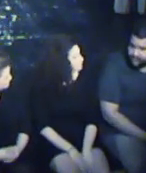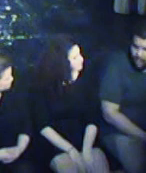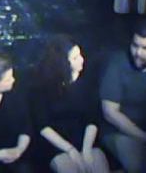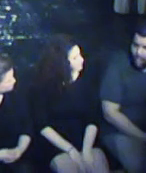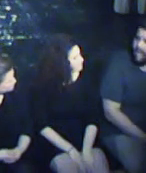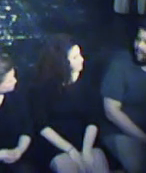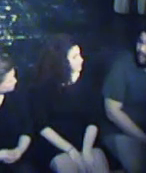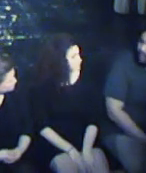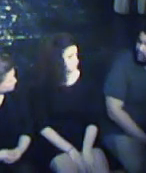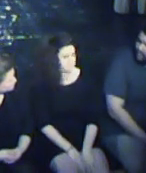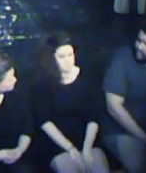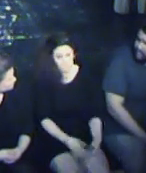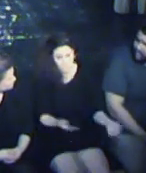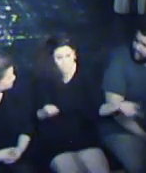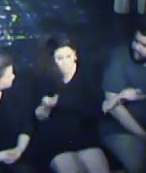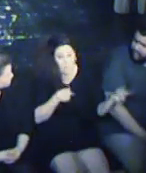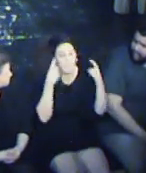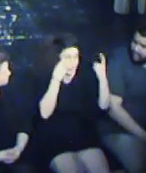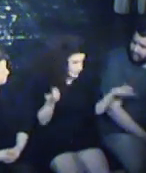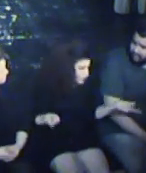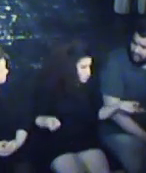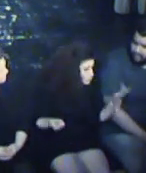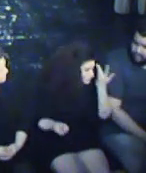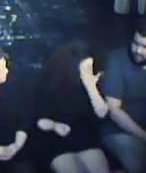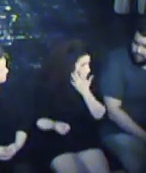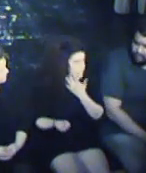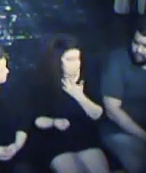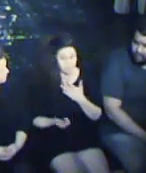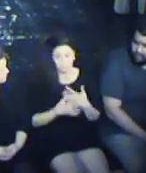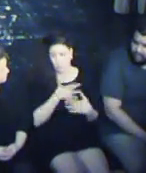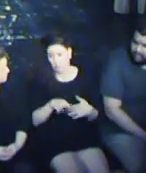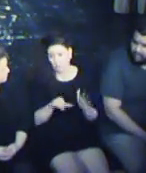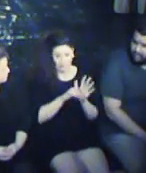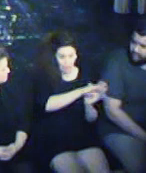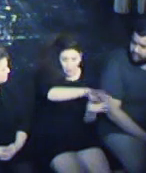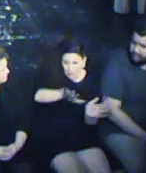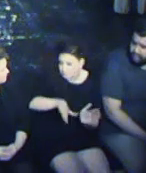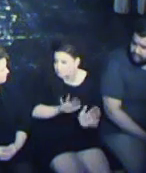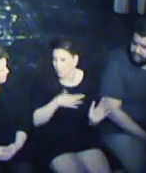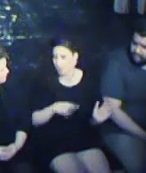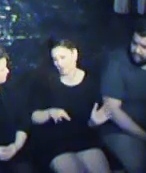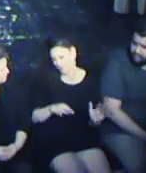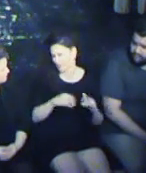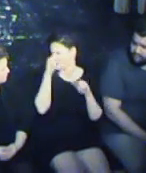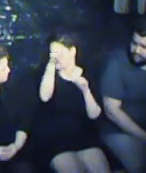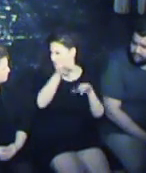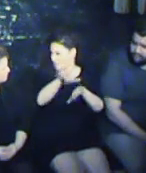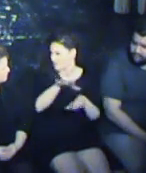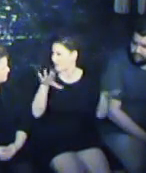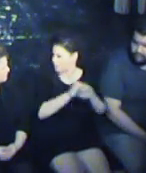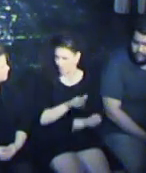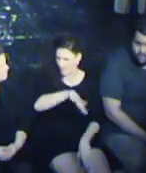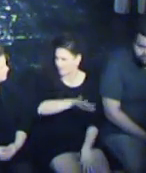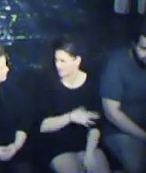¿Y dónde está? Vamos a intentar. No debe de andar muy lejos, pero debe de estar en la parte oscura del bosque.